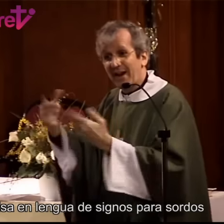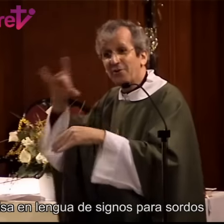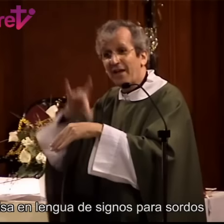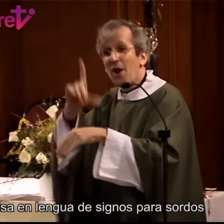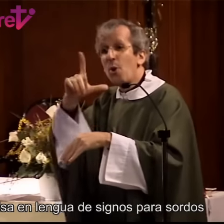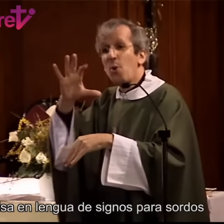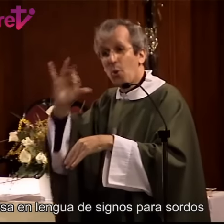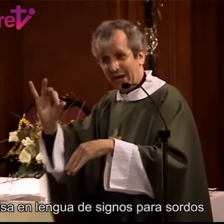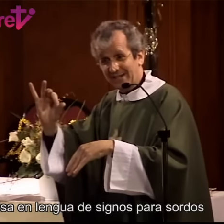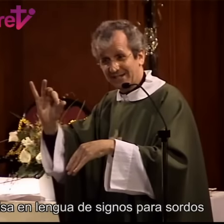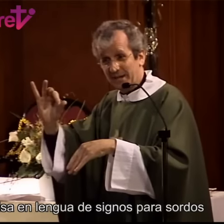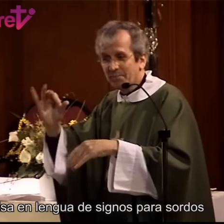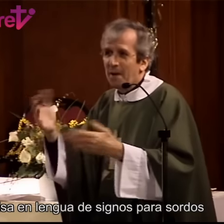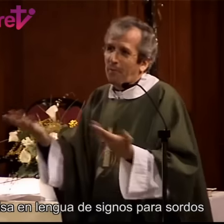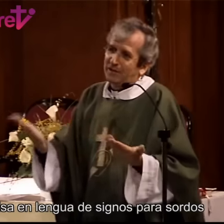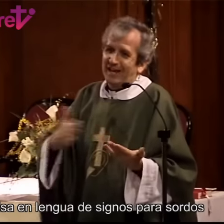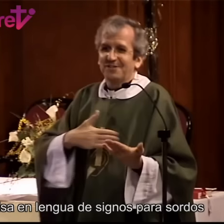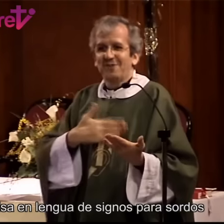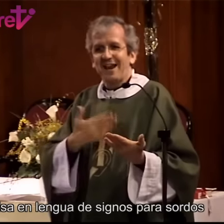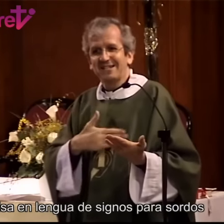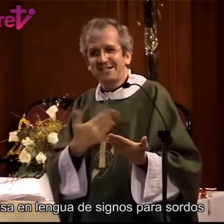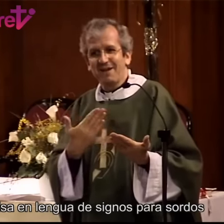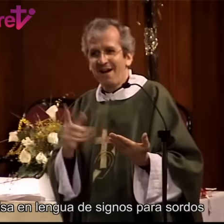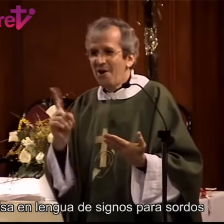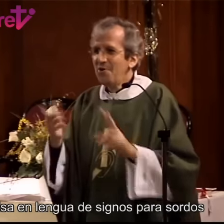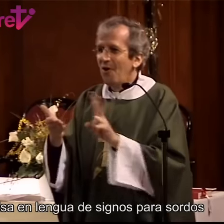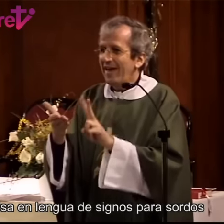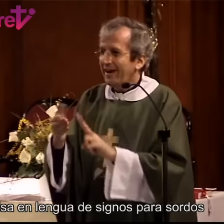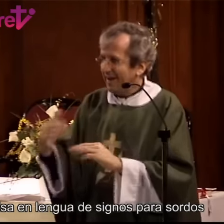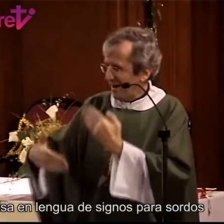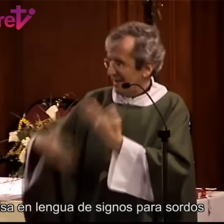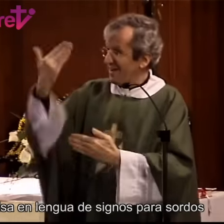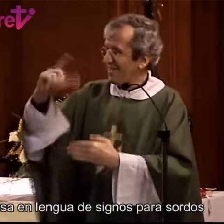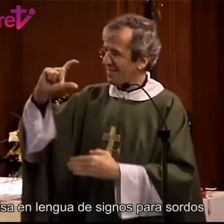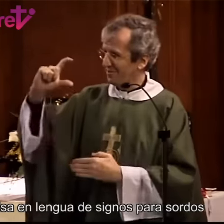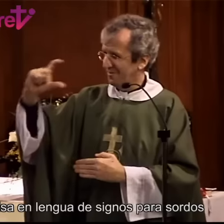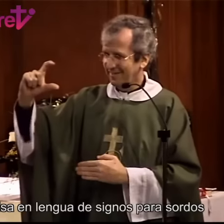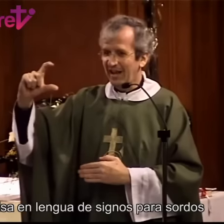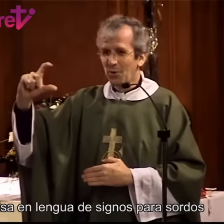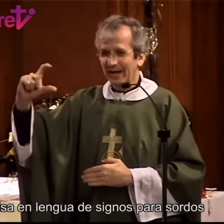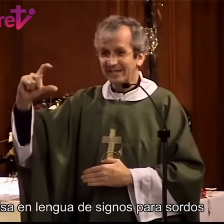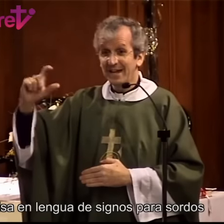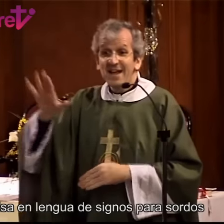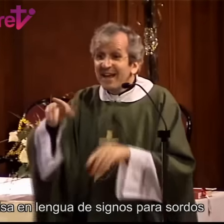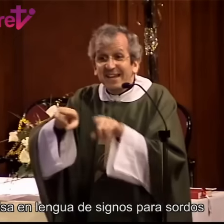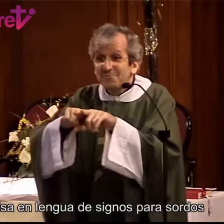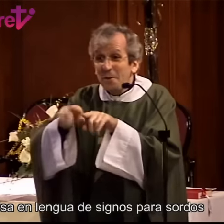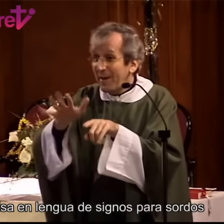de Lucas, pues es una lástima no leer el inicio de Lucas, que es muy